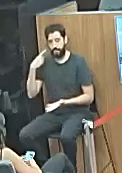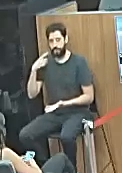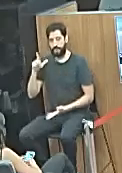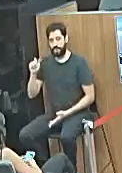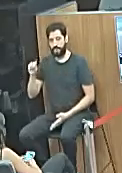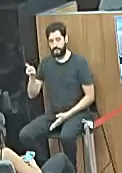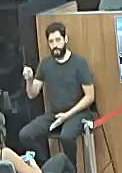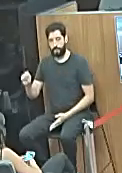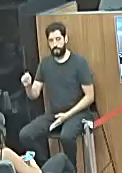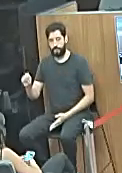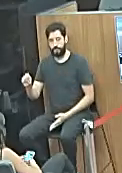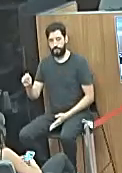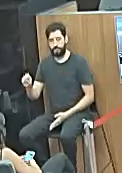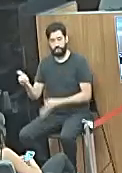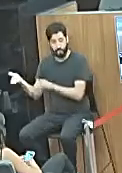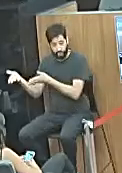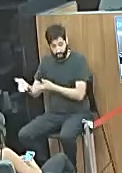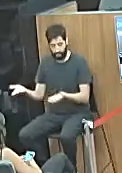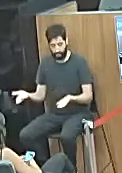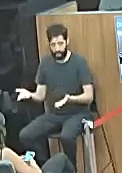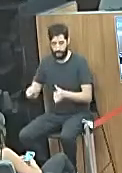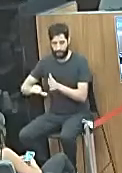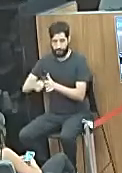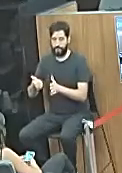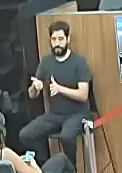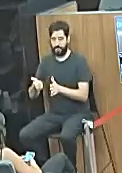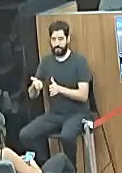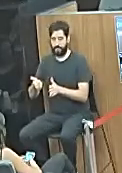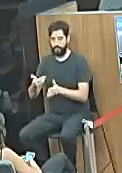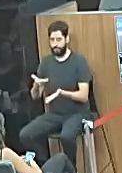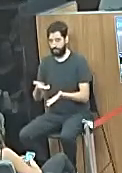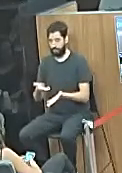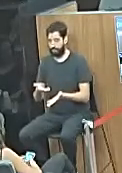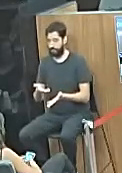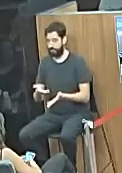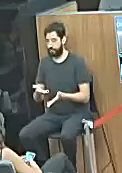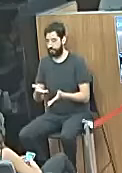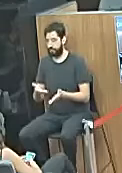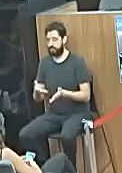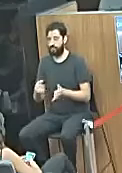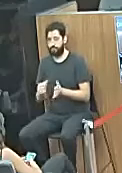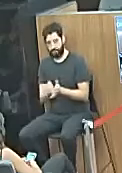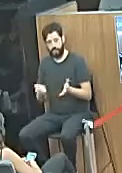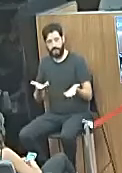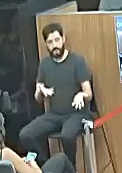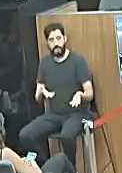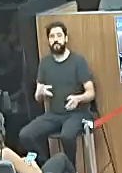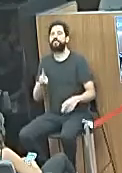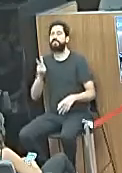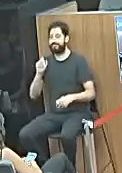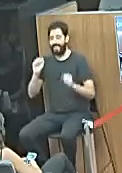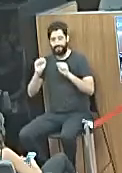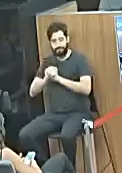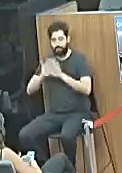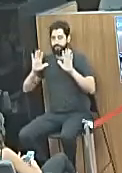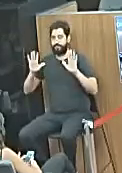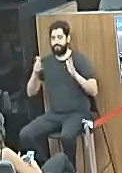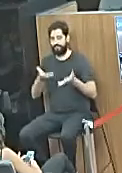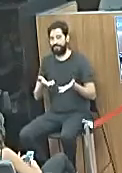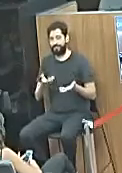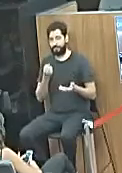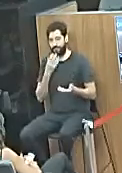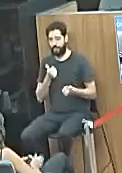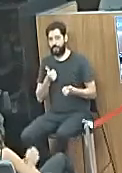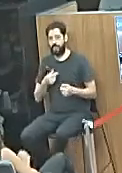neder deputada está chegando este ano o primeiro mandato e com certeza vai cantar com a participação popular é agradecer a